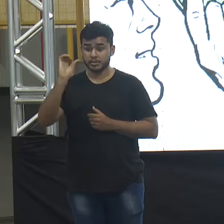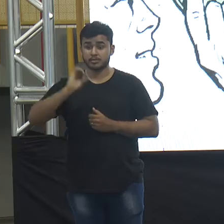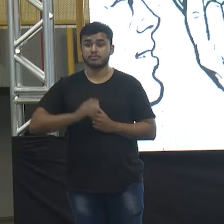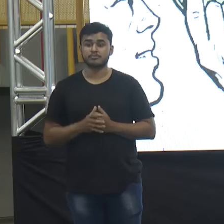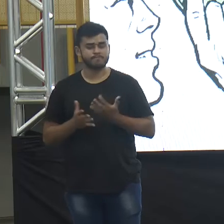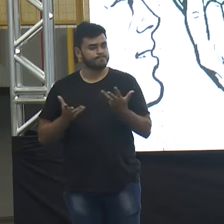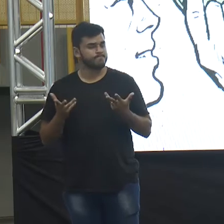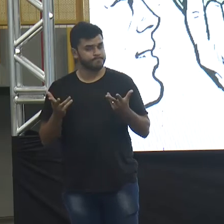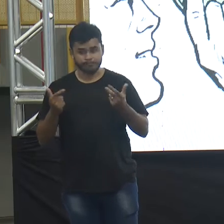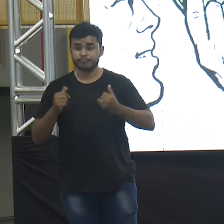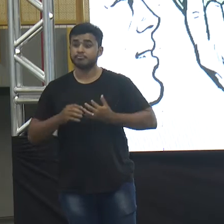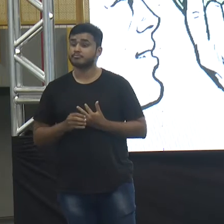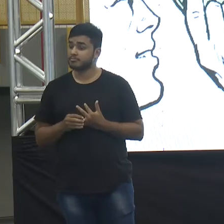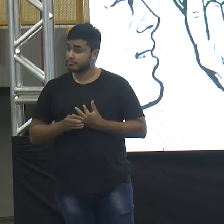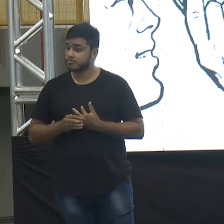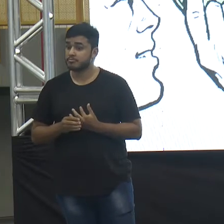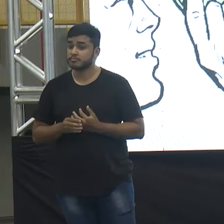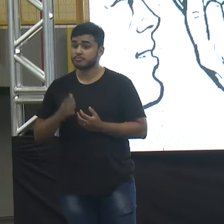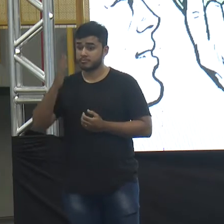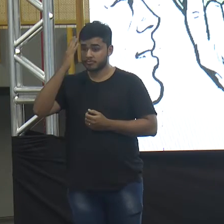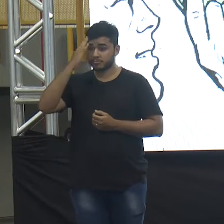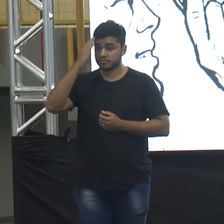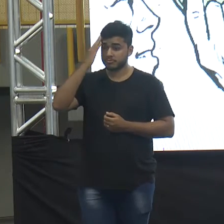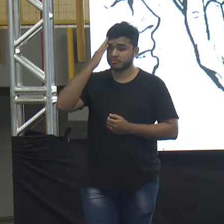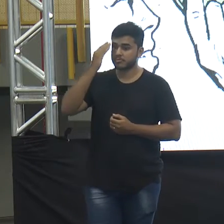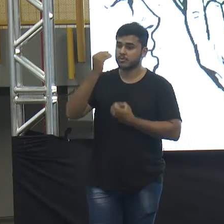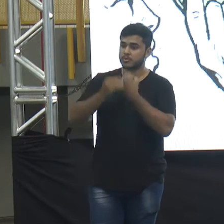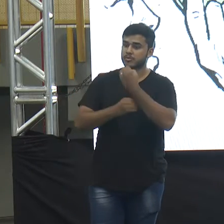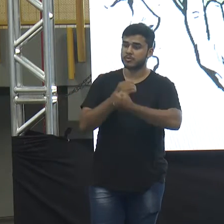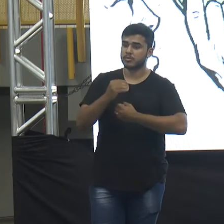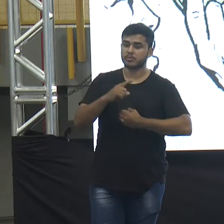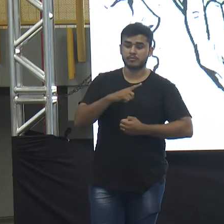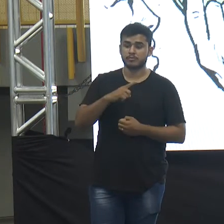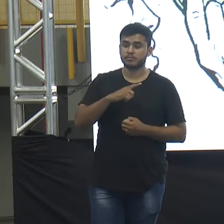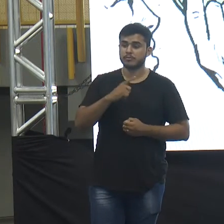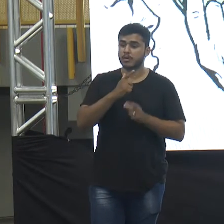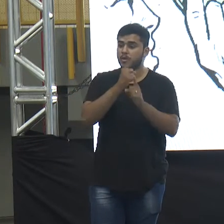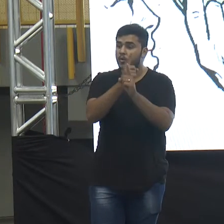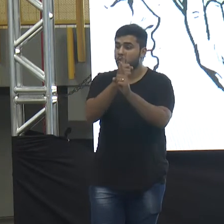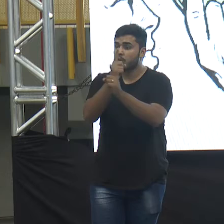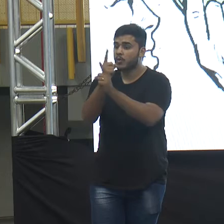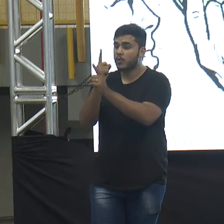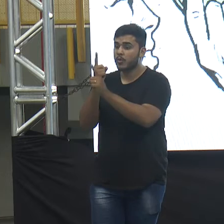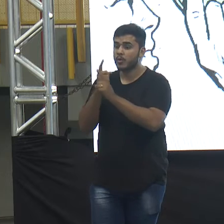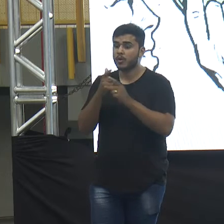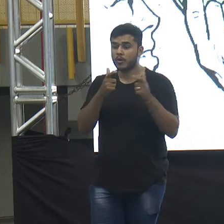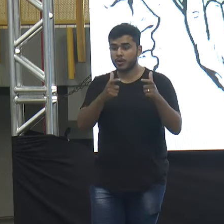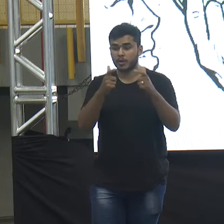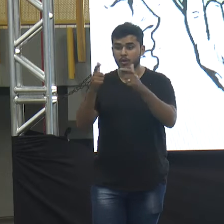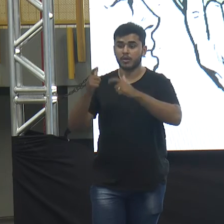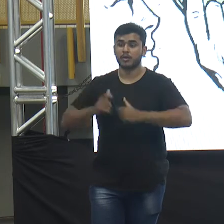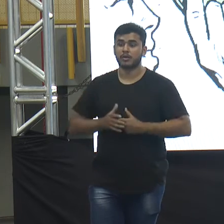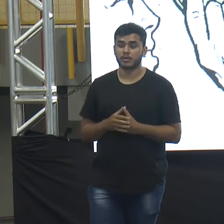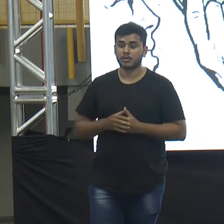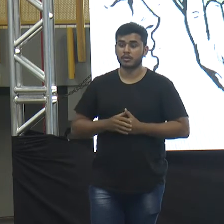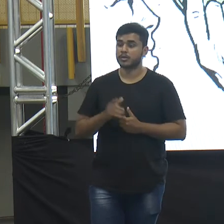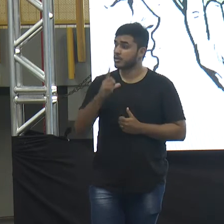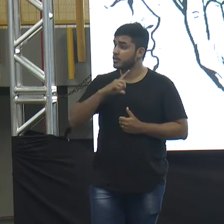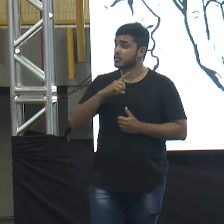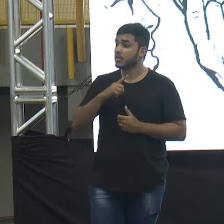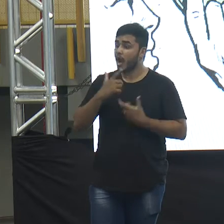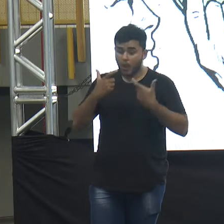muito fértil em termos de descobrimento de novas terras. E, obviamente, era interessante traçar